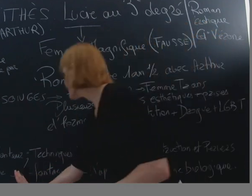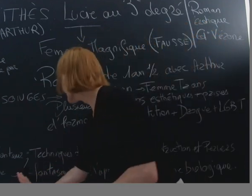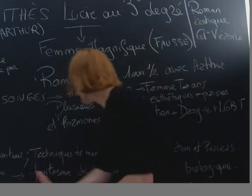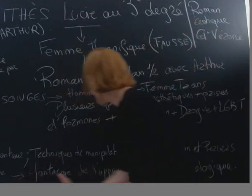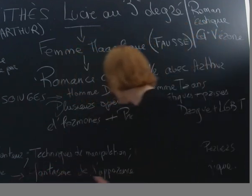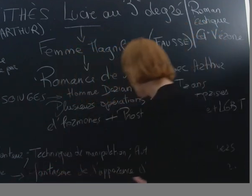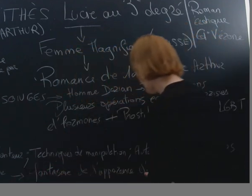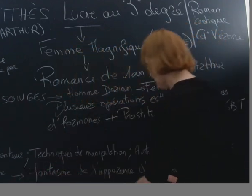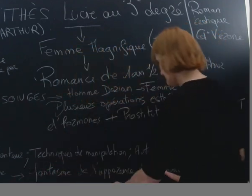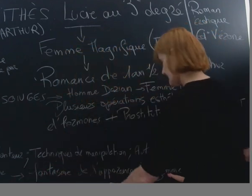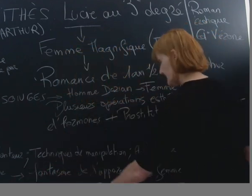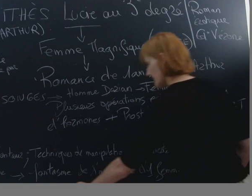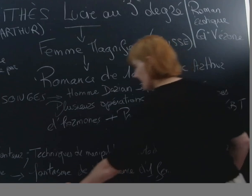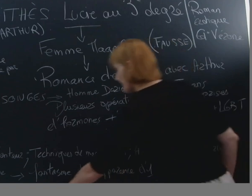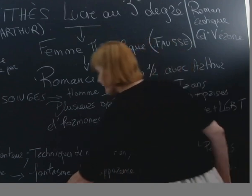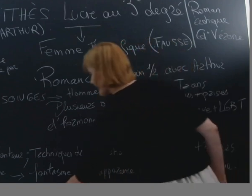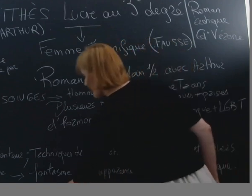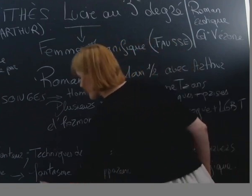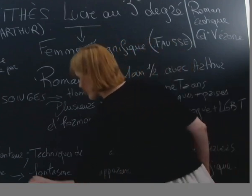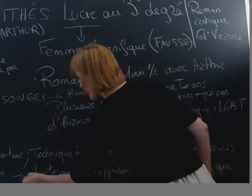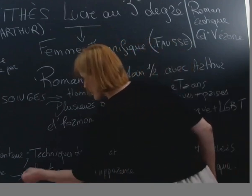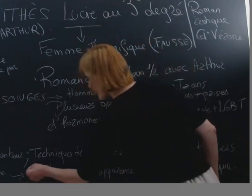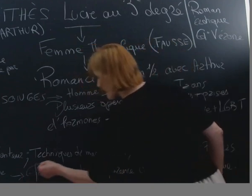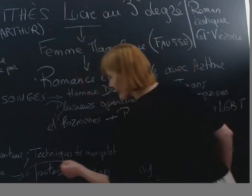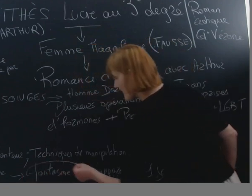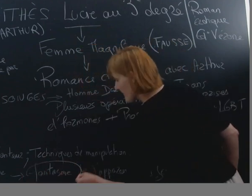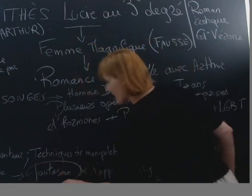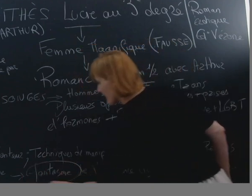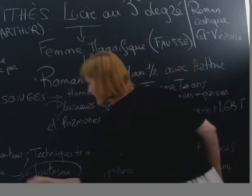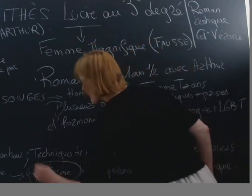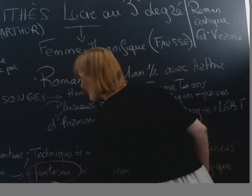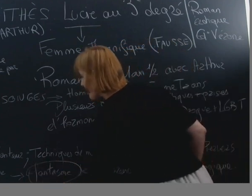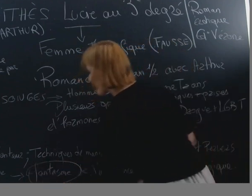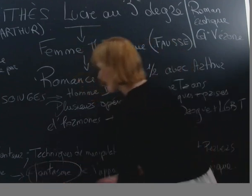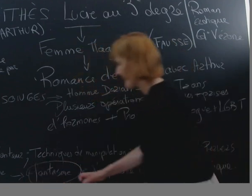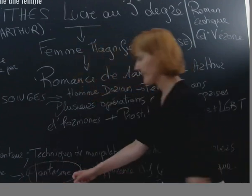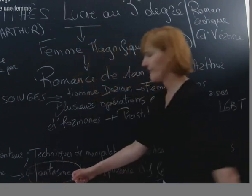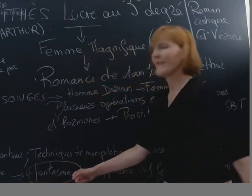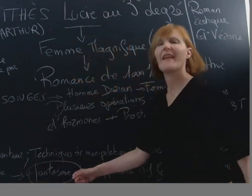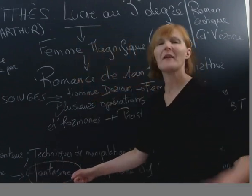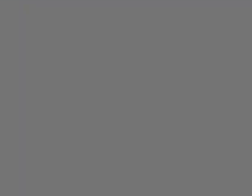c'est parti'est parti c'est